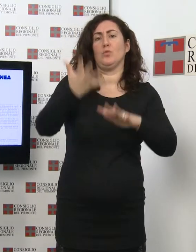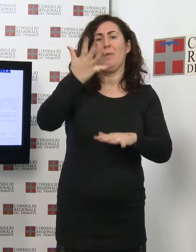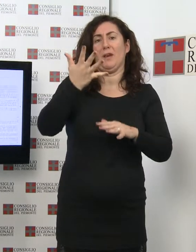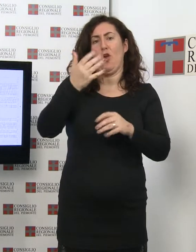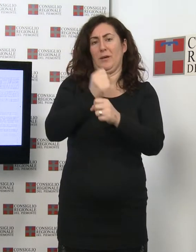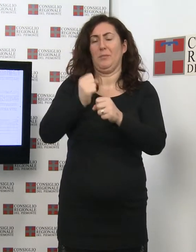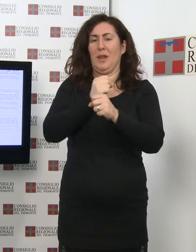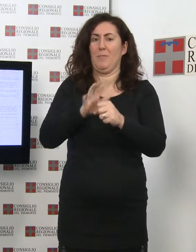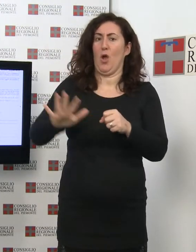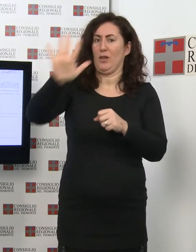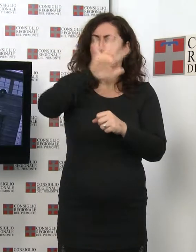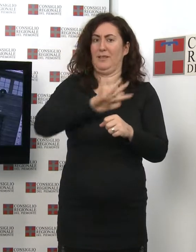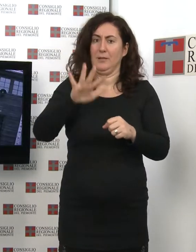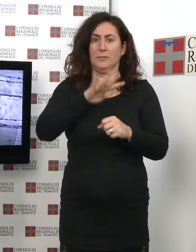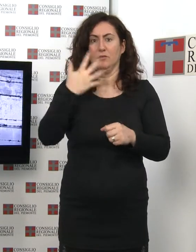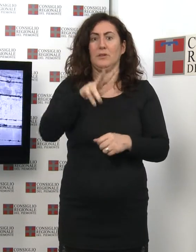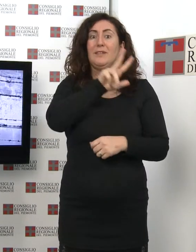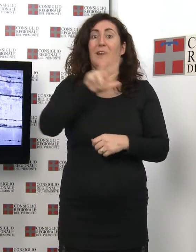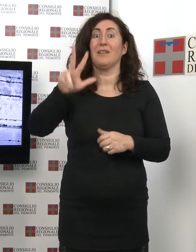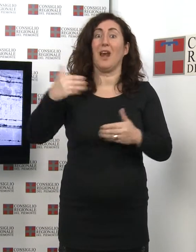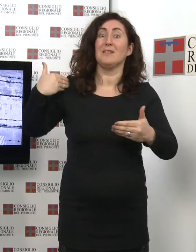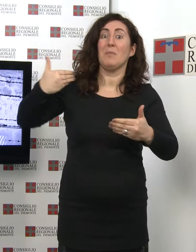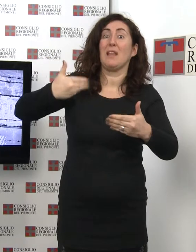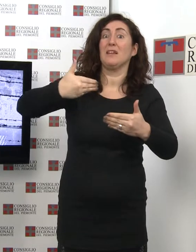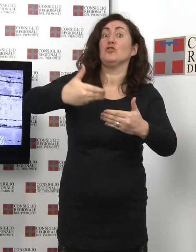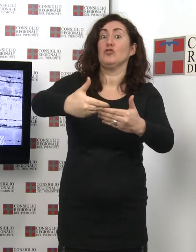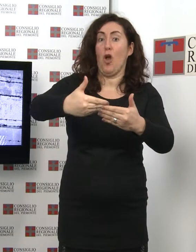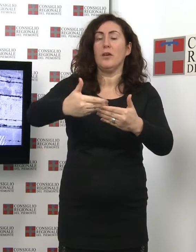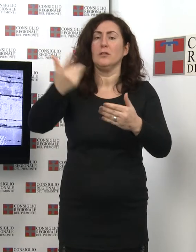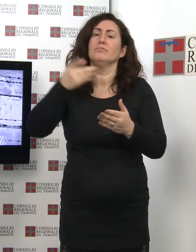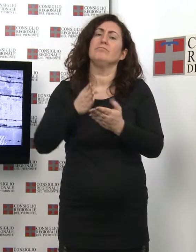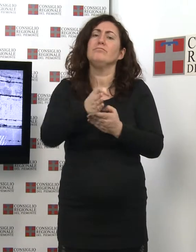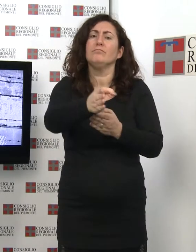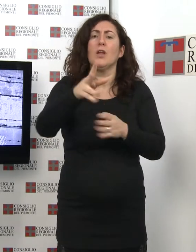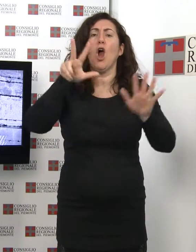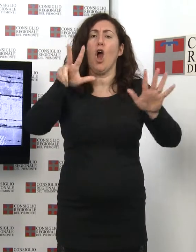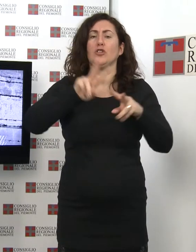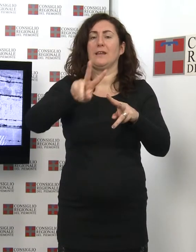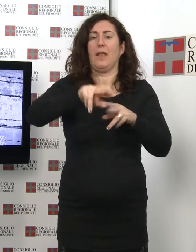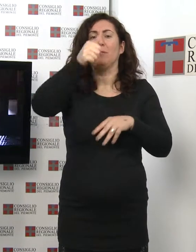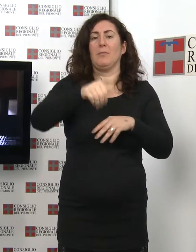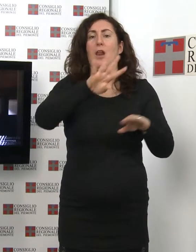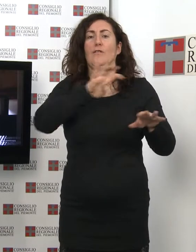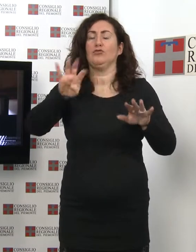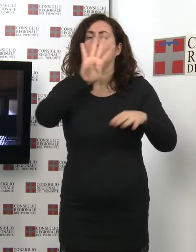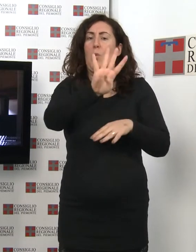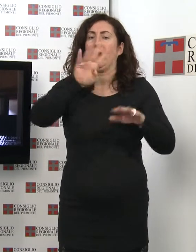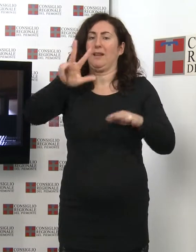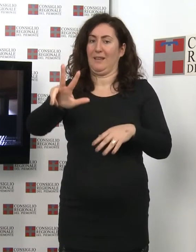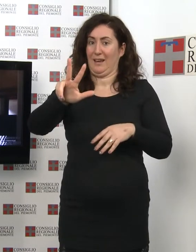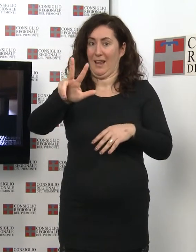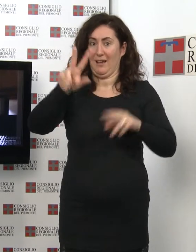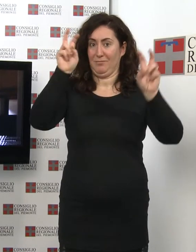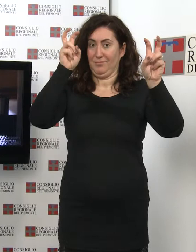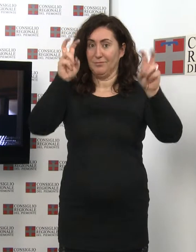alla 33ª edizione, quest'anno ha proposto come tracce i temi dell'8 settembre 1943 e della condizione della prigionia militare in